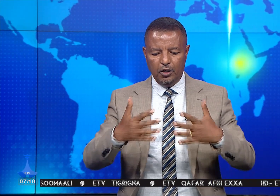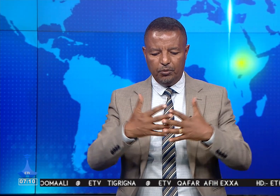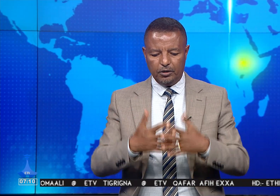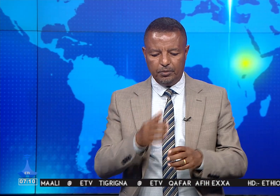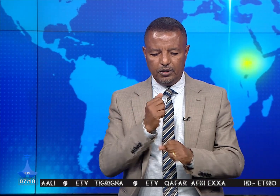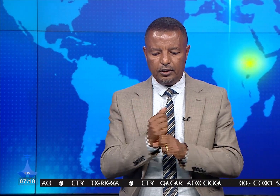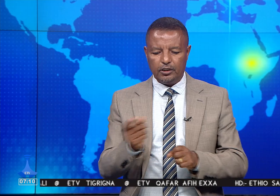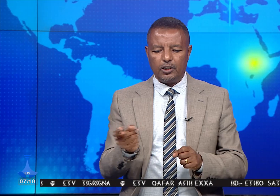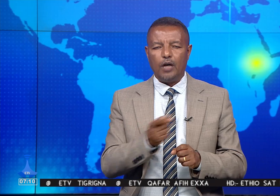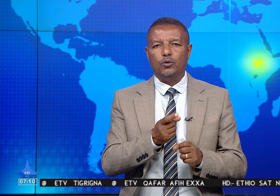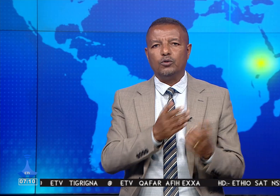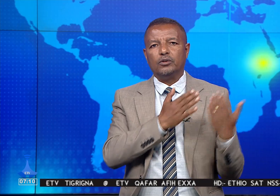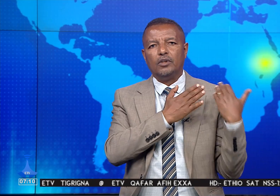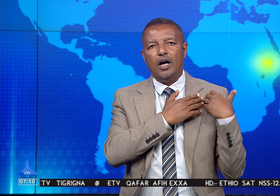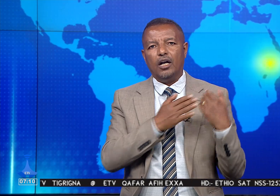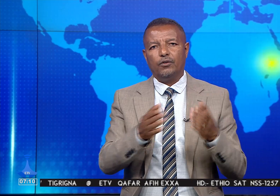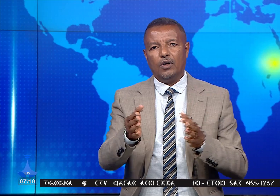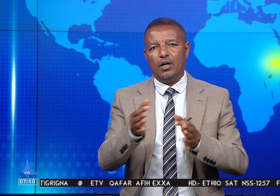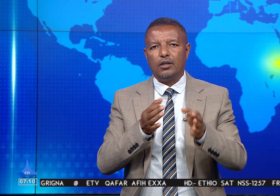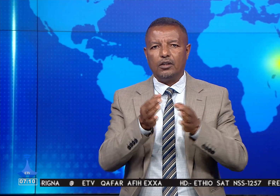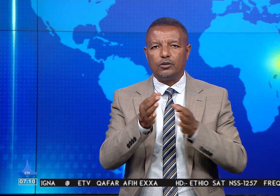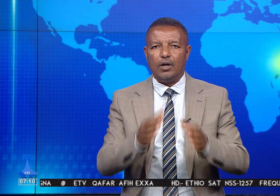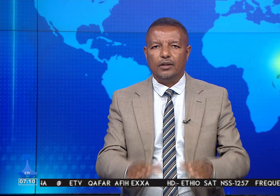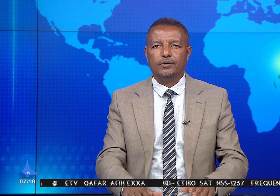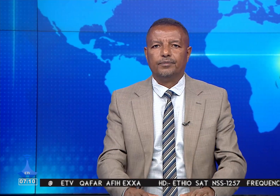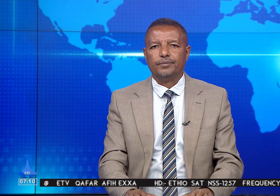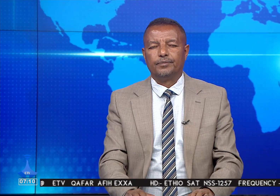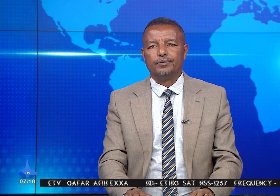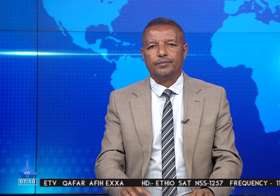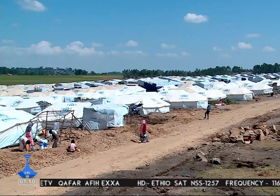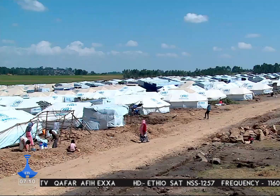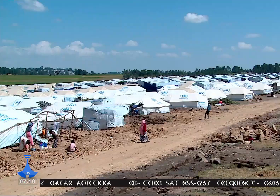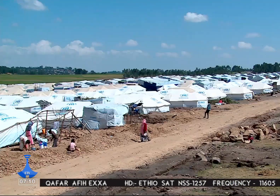ለመፍታት በትብብር እየሰራ መሆኑን ኃላፊዋ ገልጸዋል።